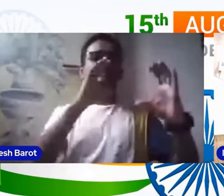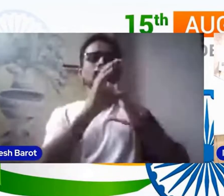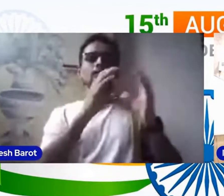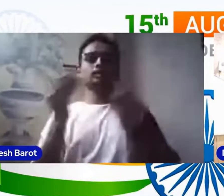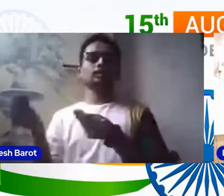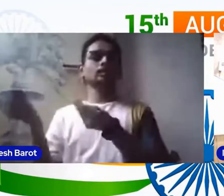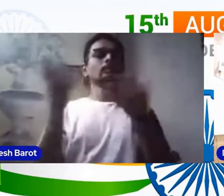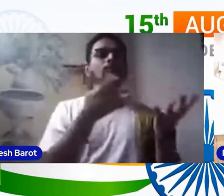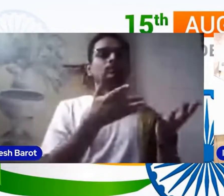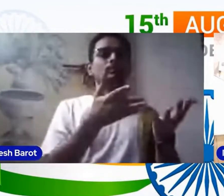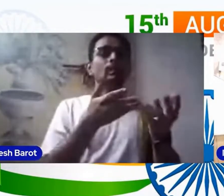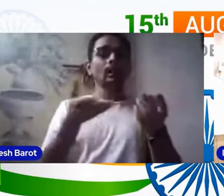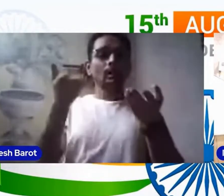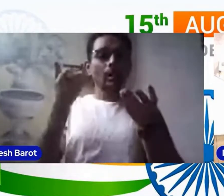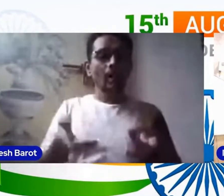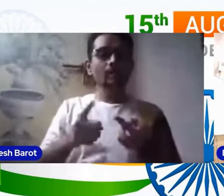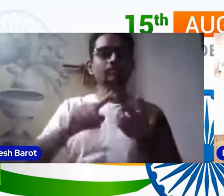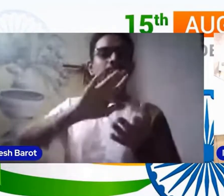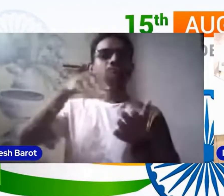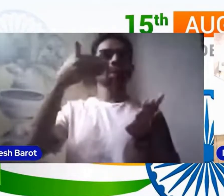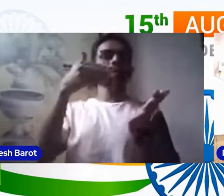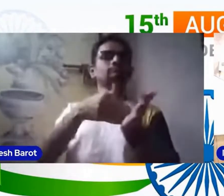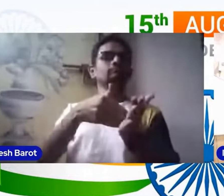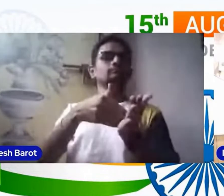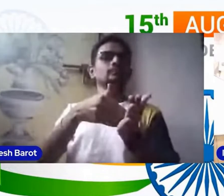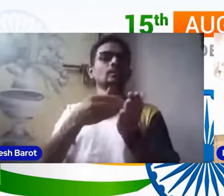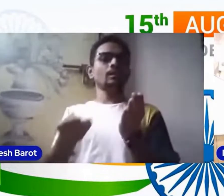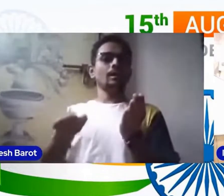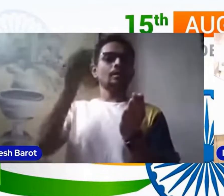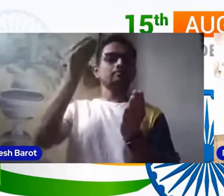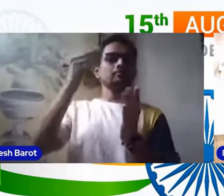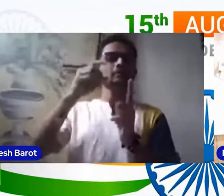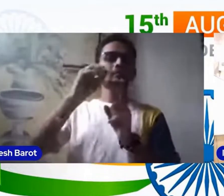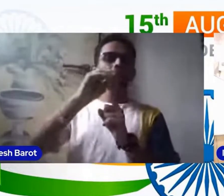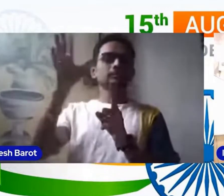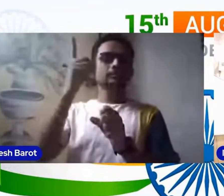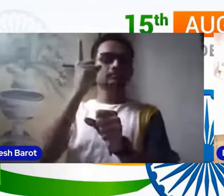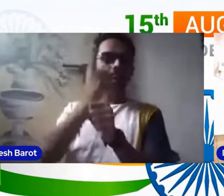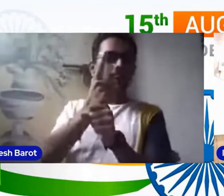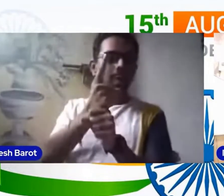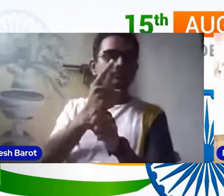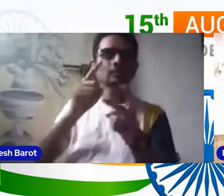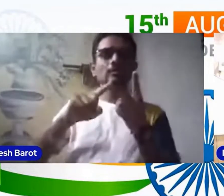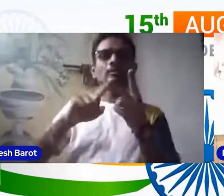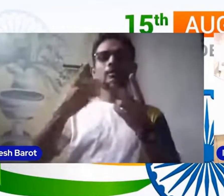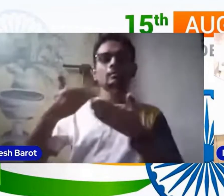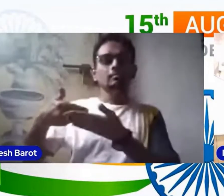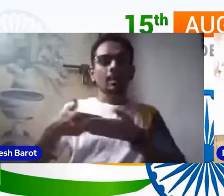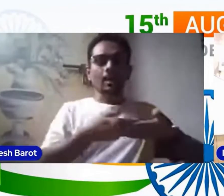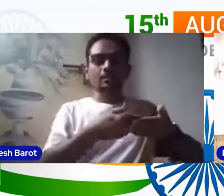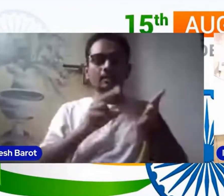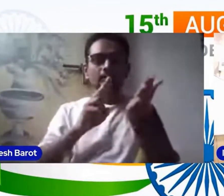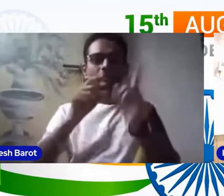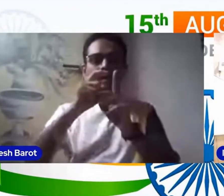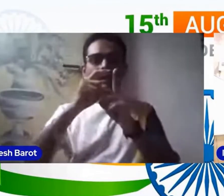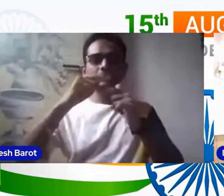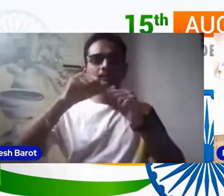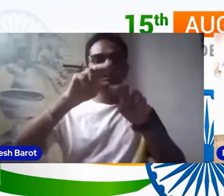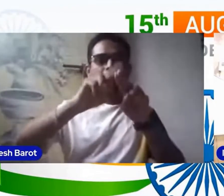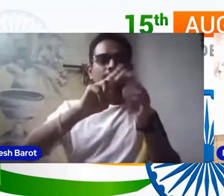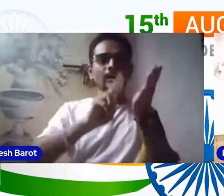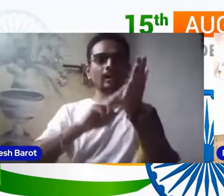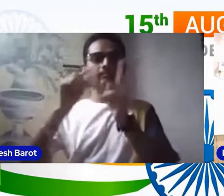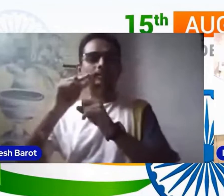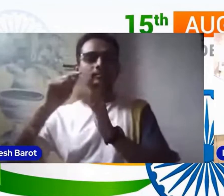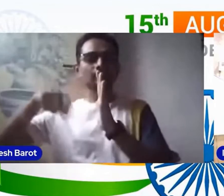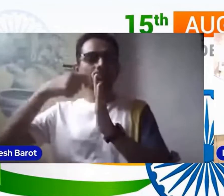हमें हॉस्पिटल जाना है या फिर कोर्ट में जाना है तो इंटरप्रेटिंग की सर्विस मिल रही थी। अब ISL RTC को इस्टेब्लिश होने से तो